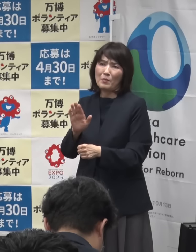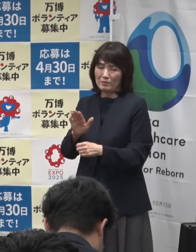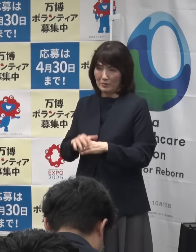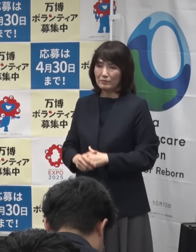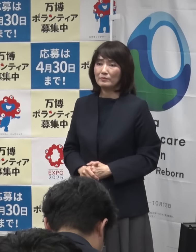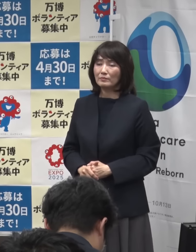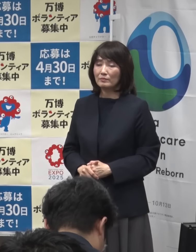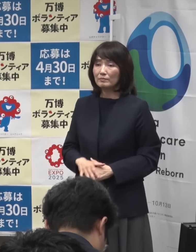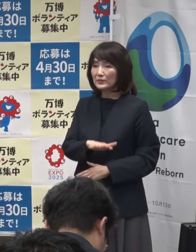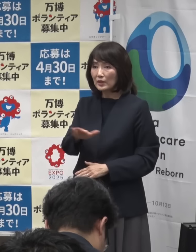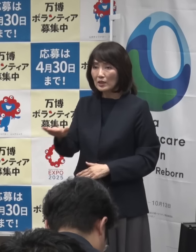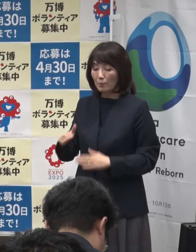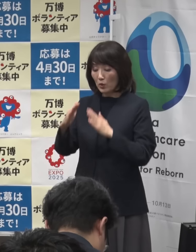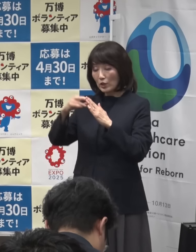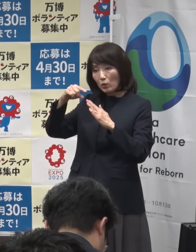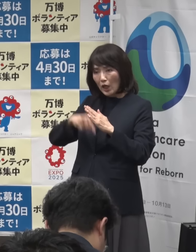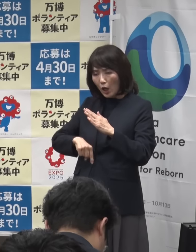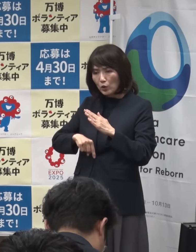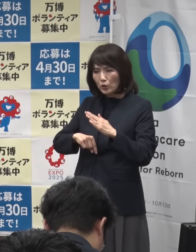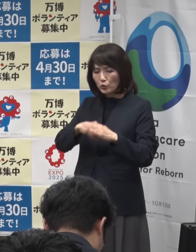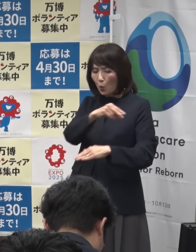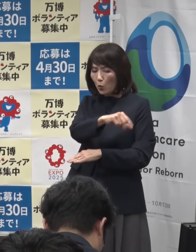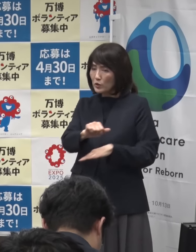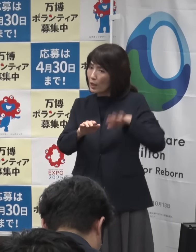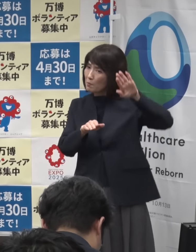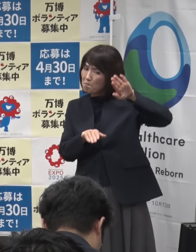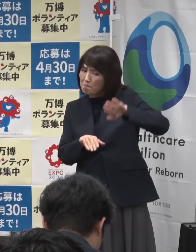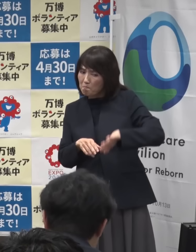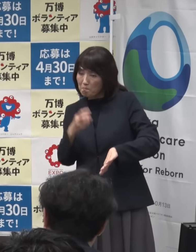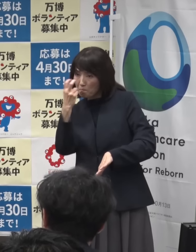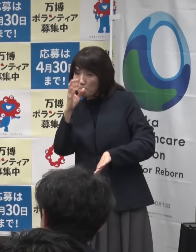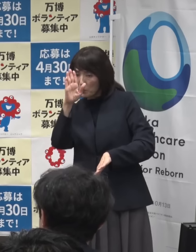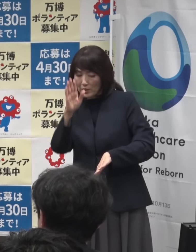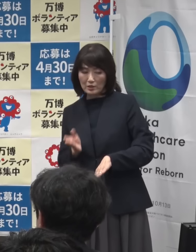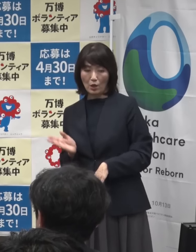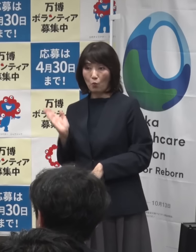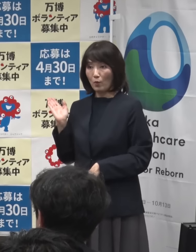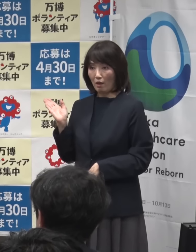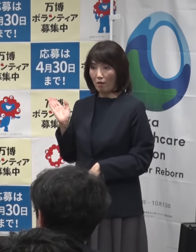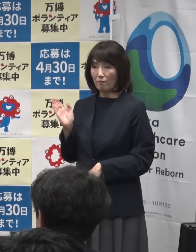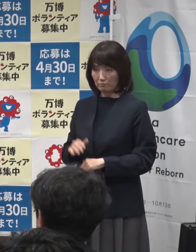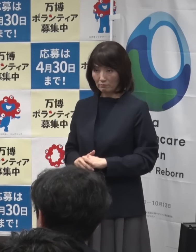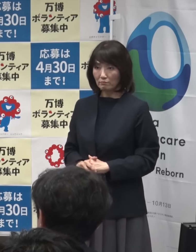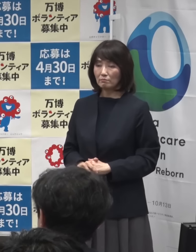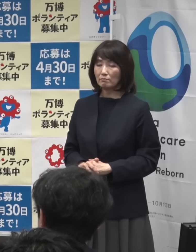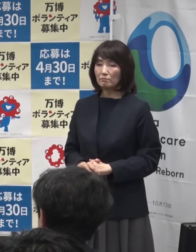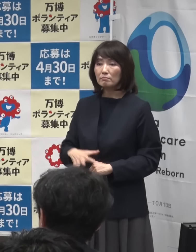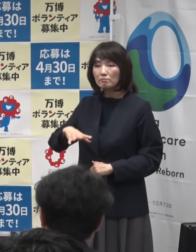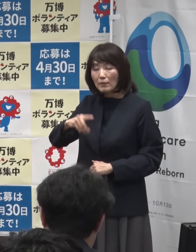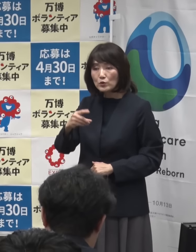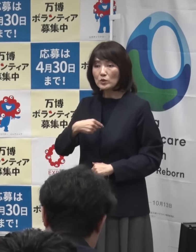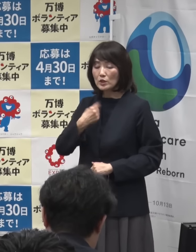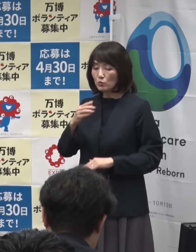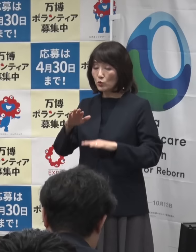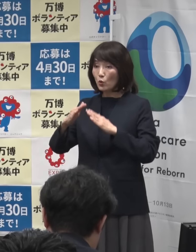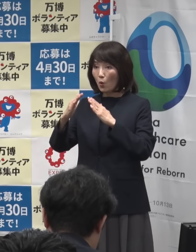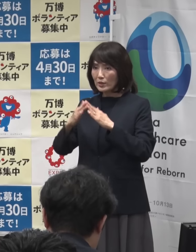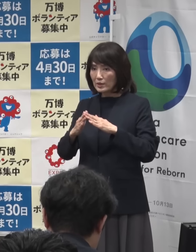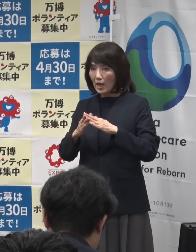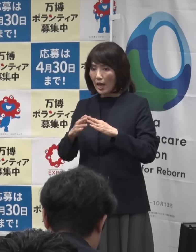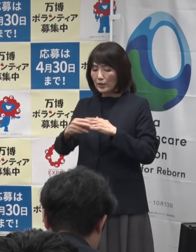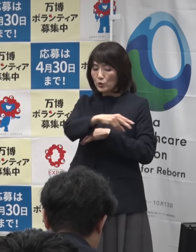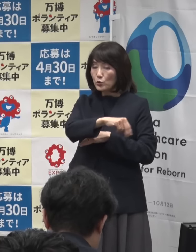皆さん の自宅の擁壁をぜひ確認をいただけたらと思います。これ擁壁なんですけれども、まずご自宅に擁壁は